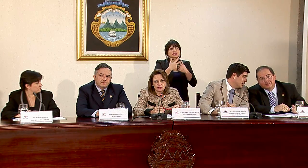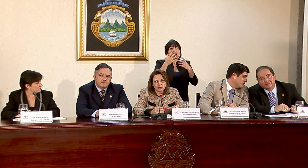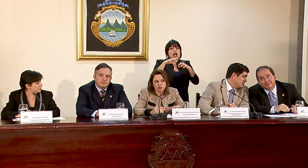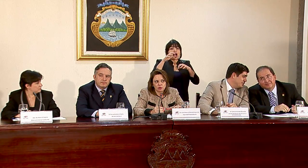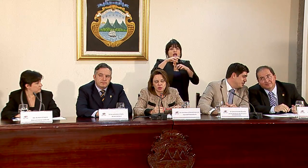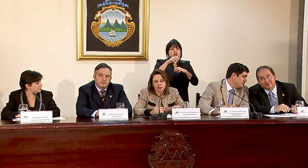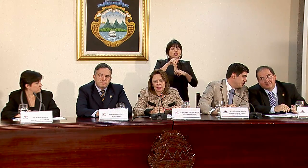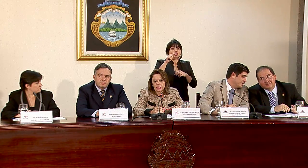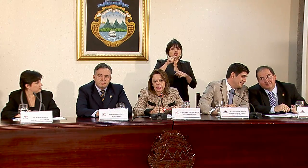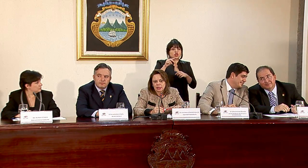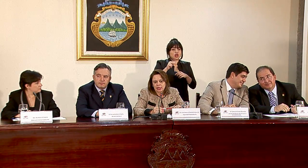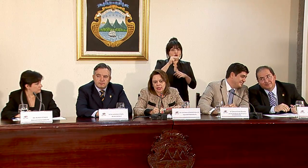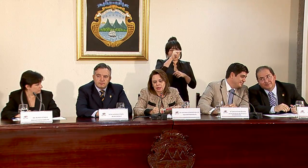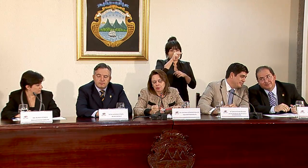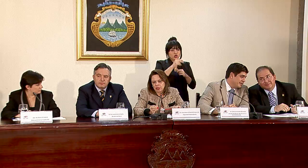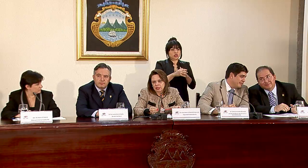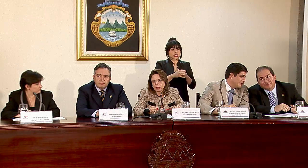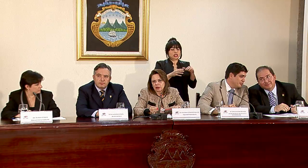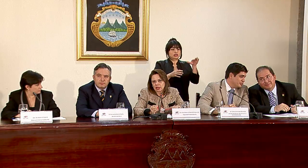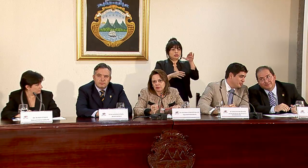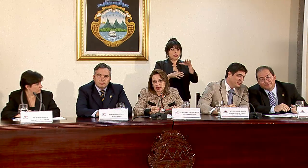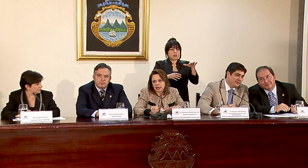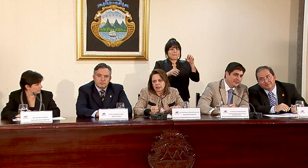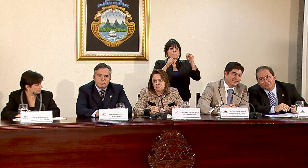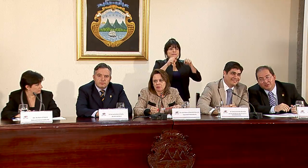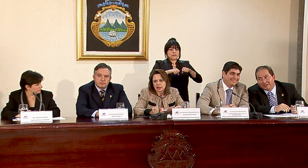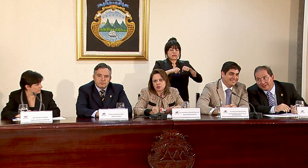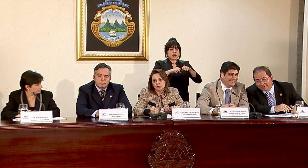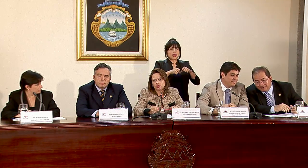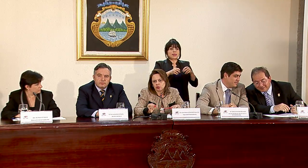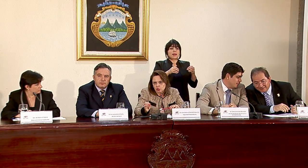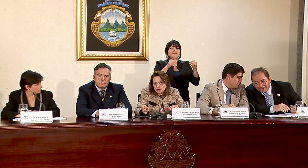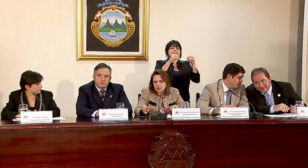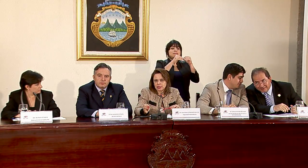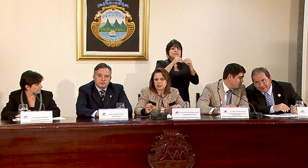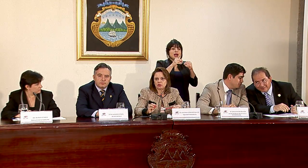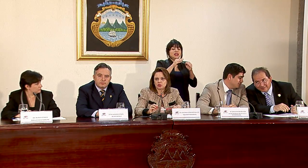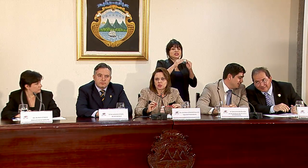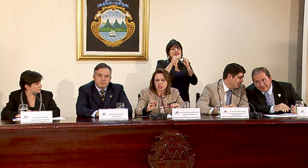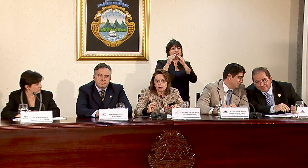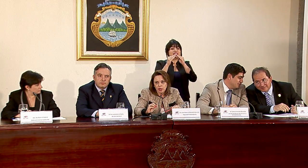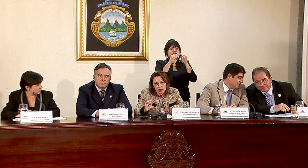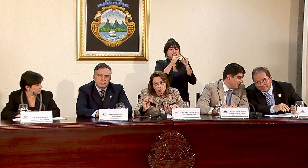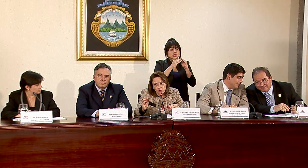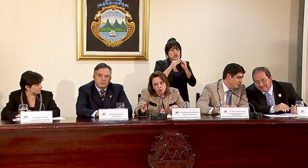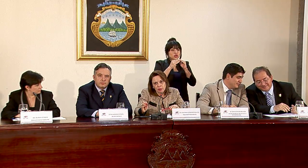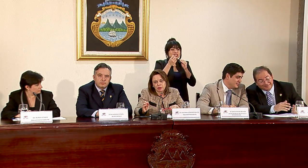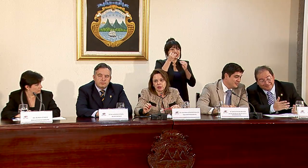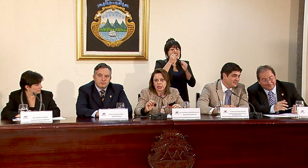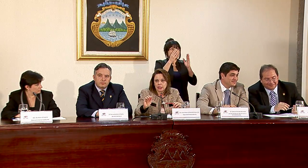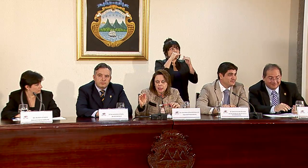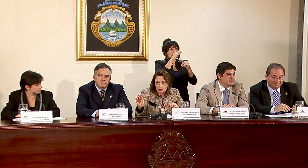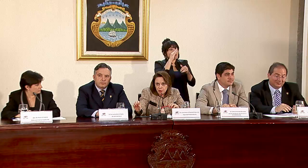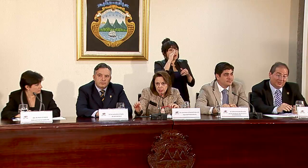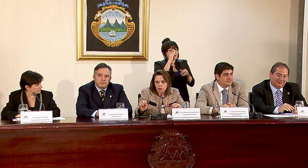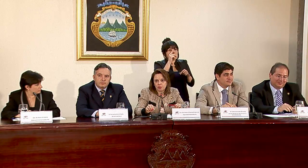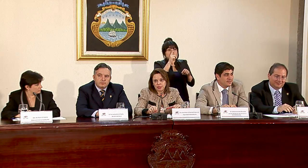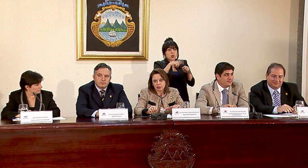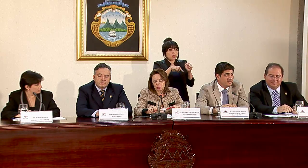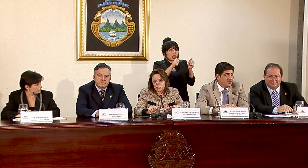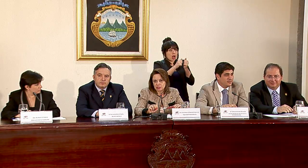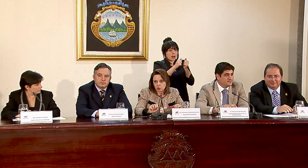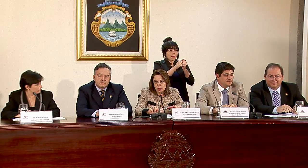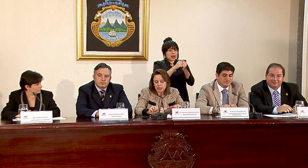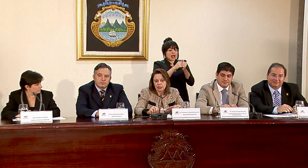cantones de la zona norte, que puedan caminar más juntos los vecinitos si no hay una mamá que pueda